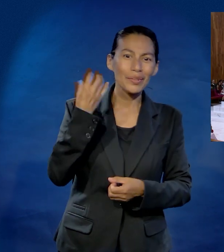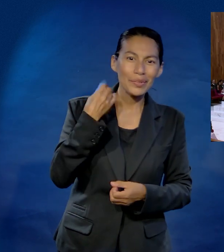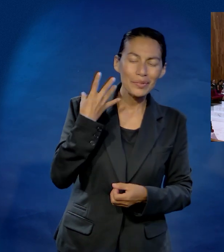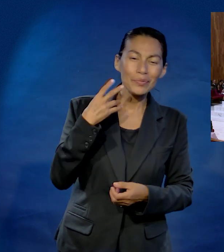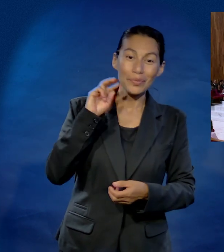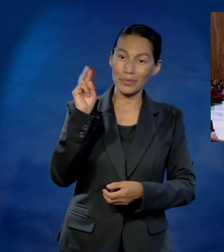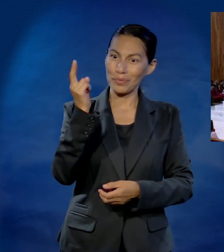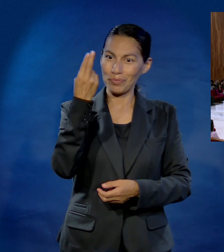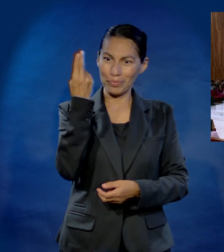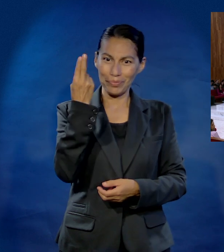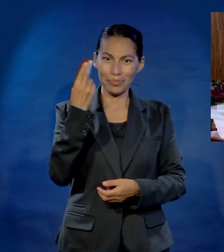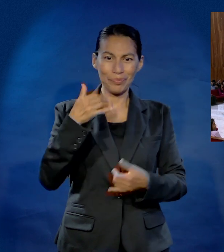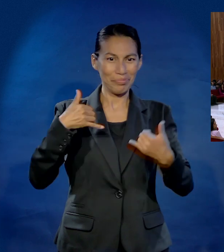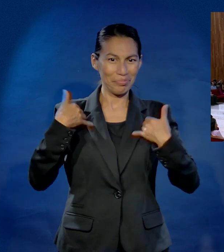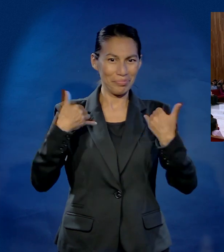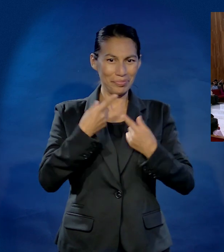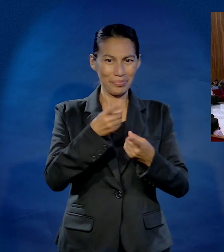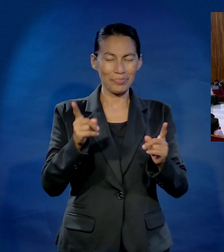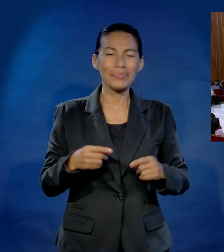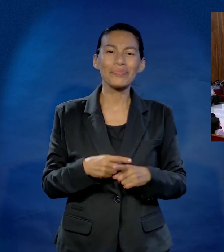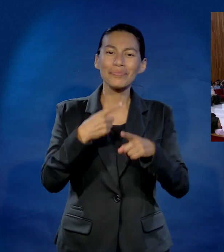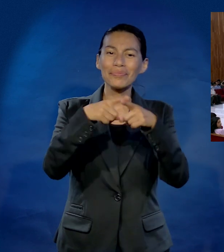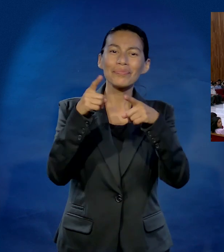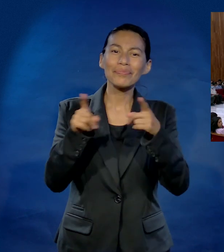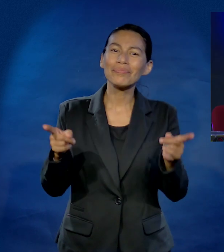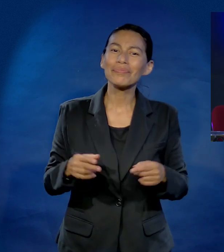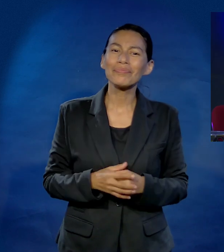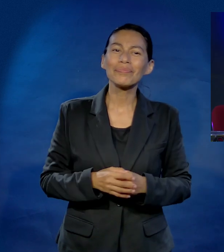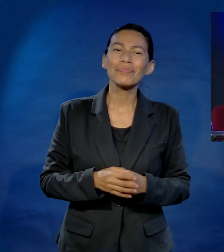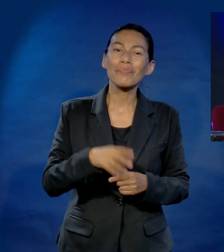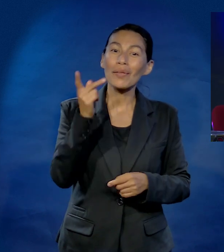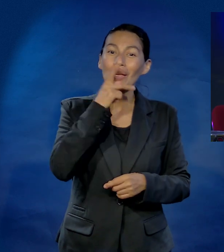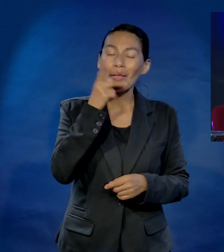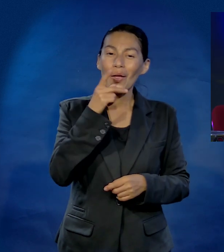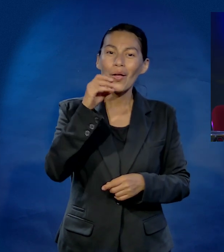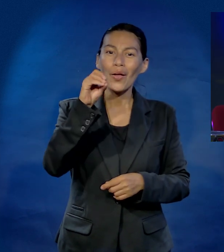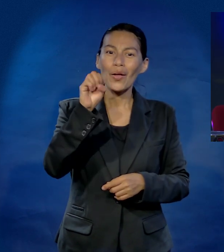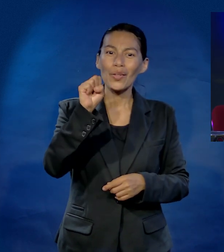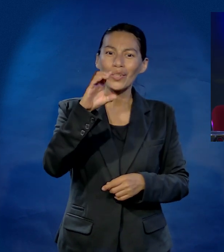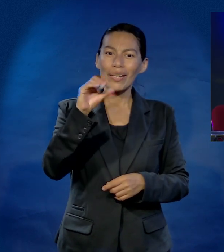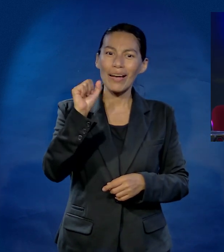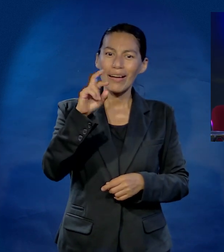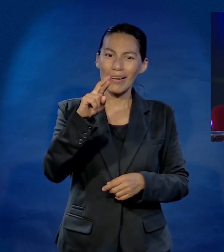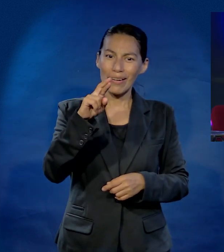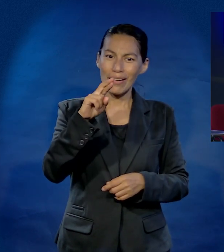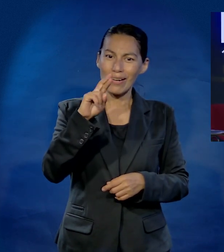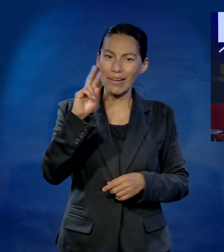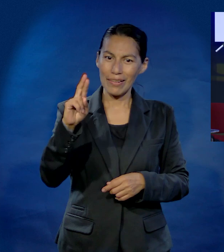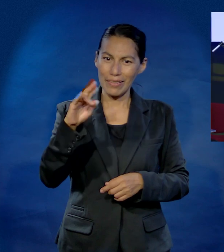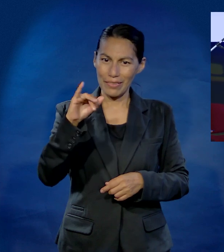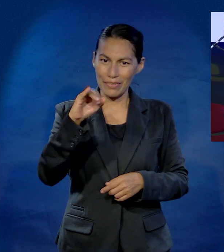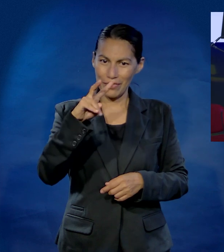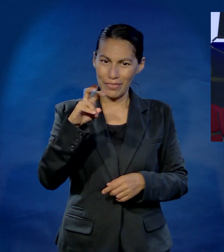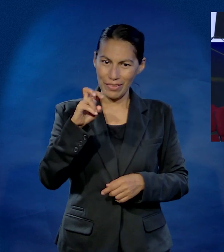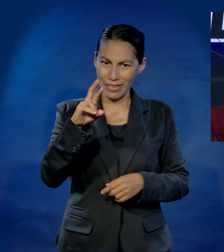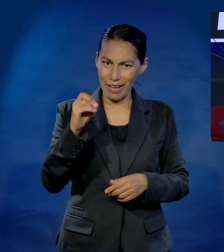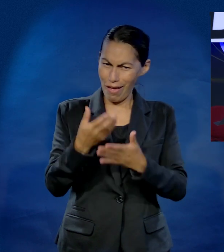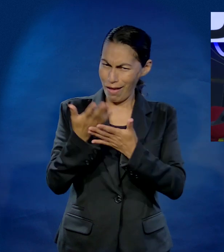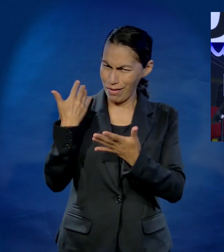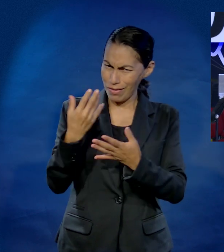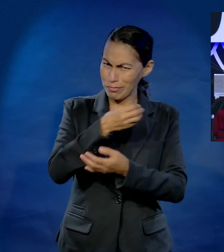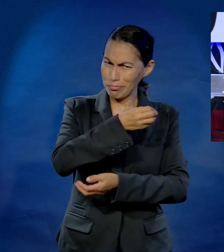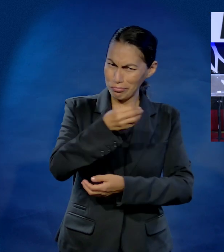profesionistas universitarios, de esos preciosos congresos que el pastor Oscar Rivera organizó, fuimos con